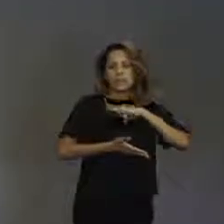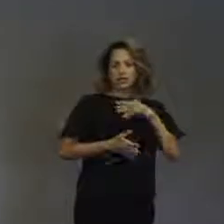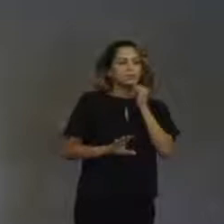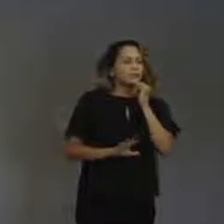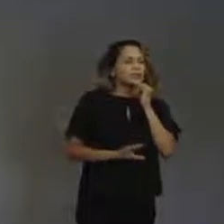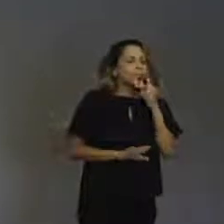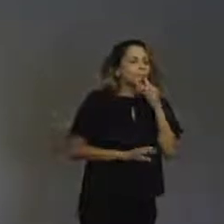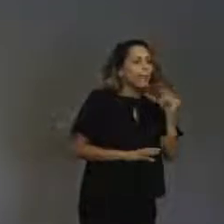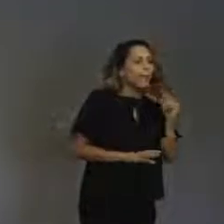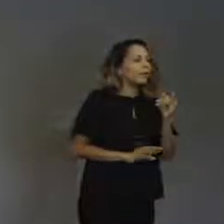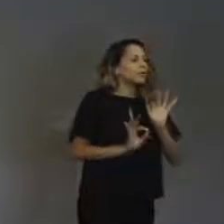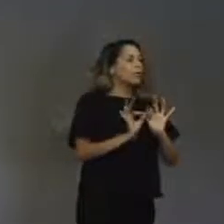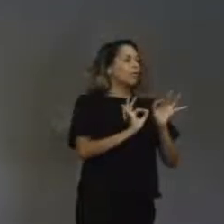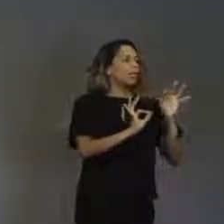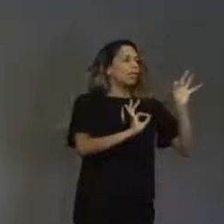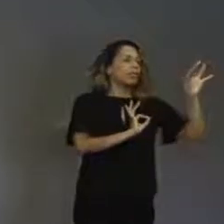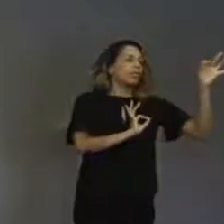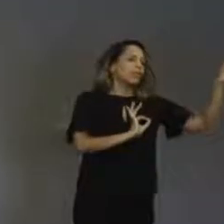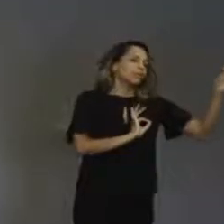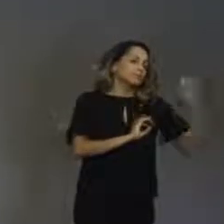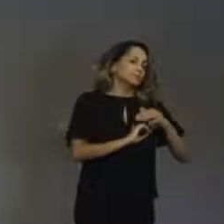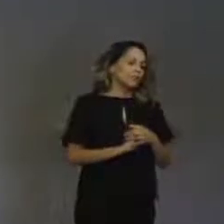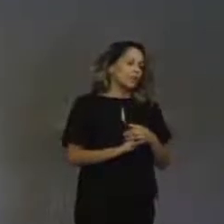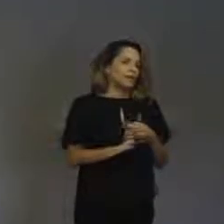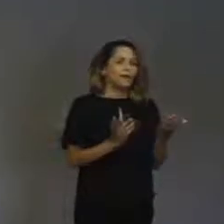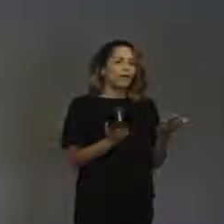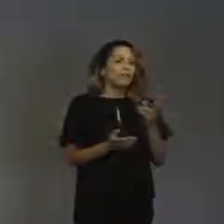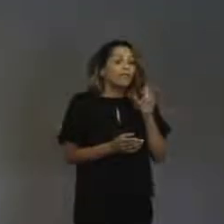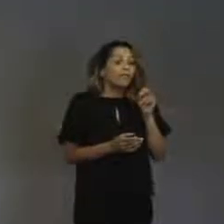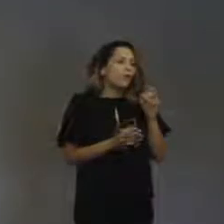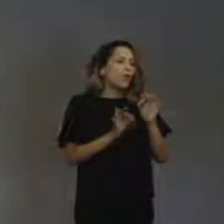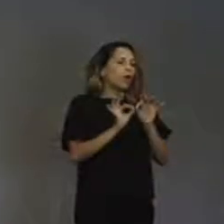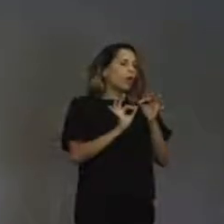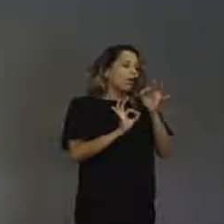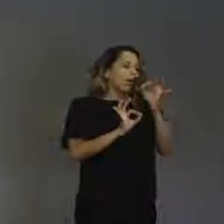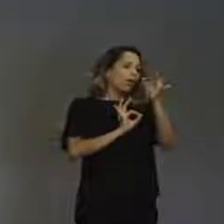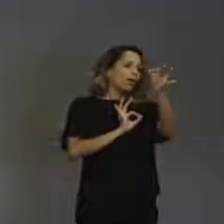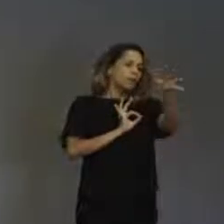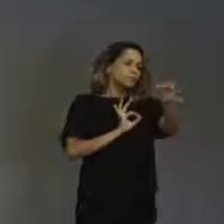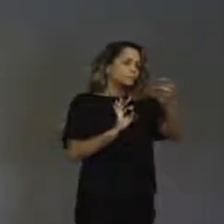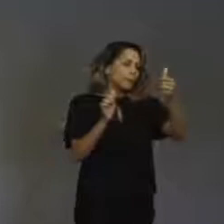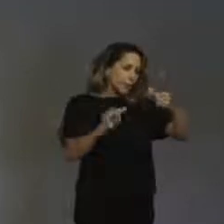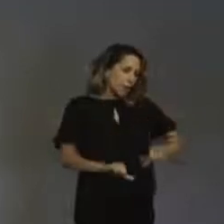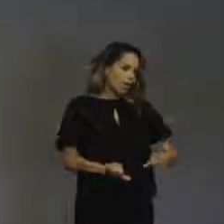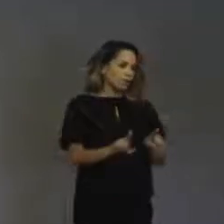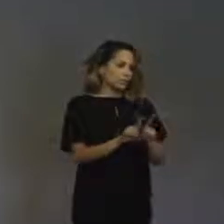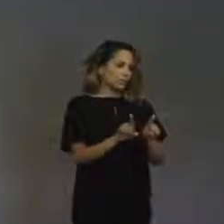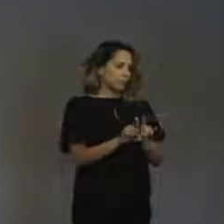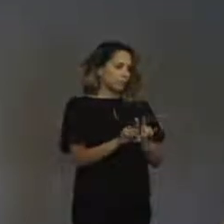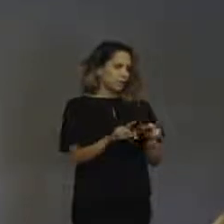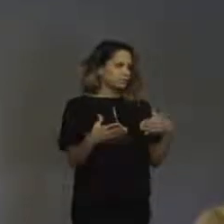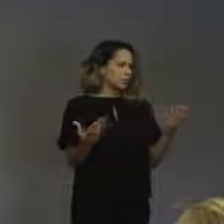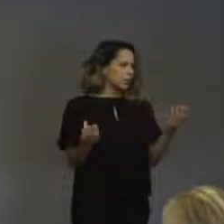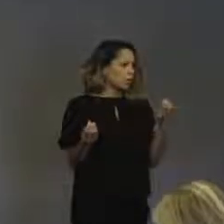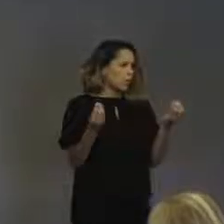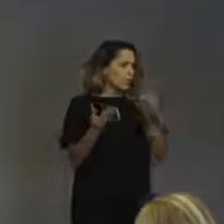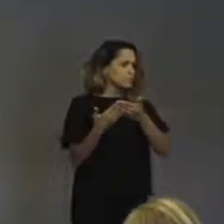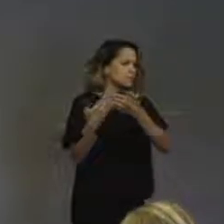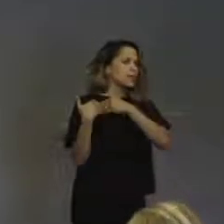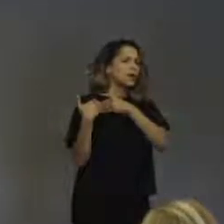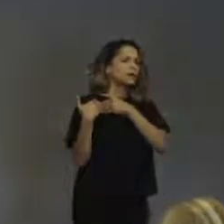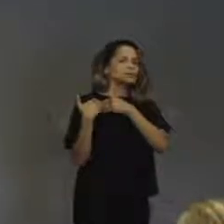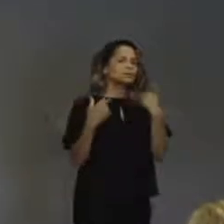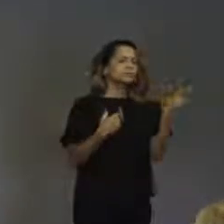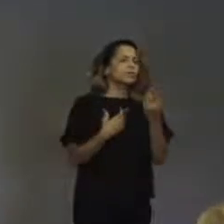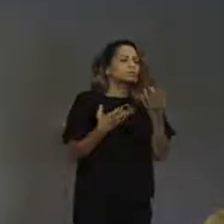mora longe, o avô que mora longe, uma coisa assim, ainda é mais um encargo. E o papel da gente nessa cidade que a gente está falando, que é essa cidade criativa,